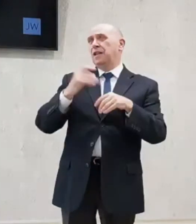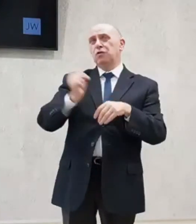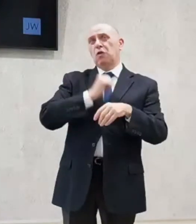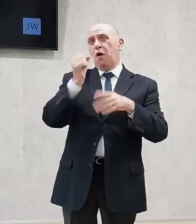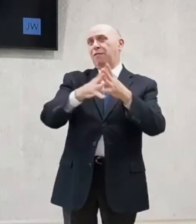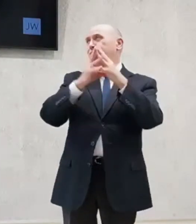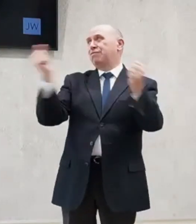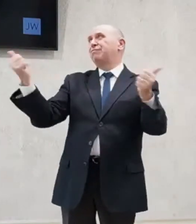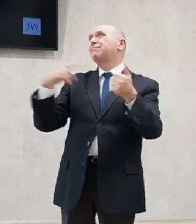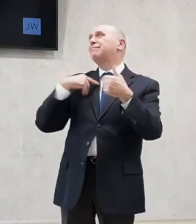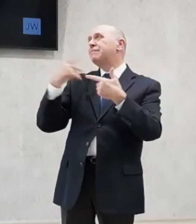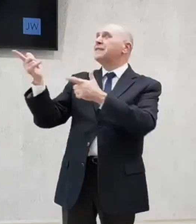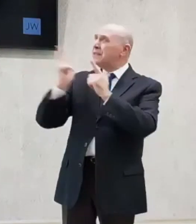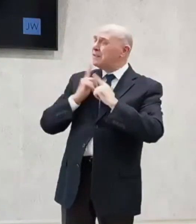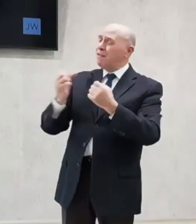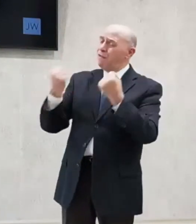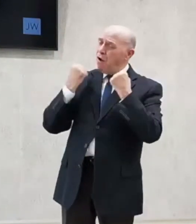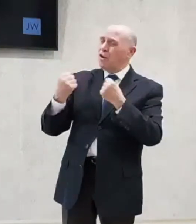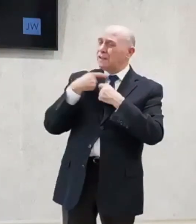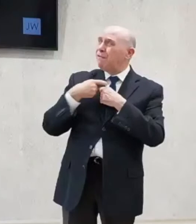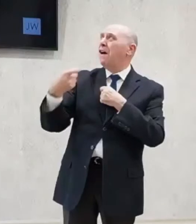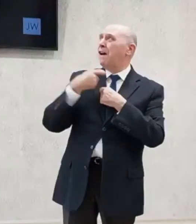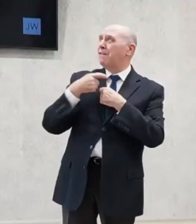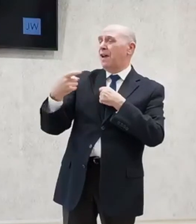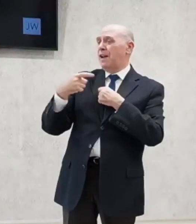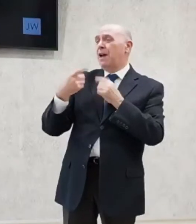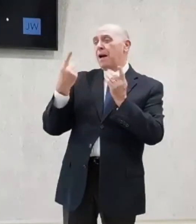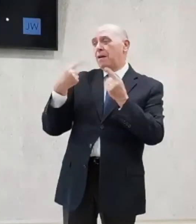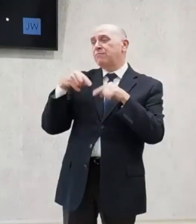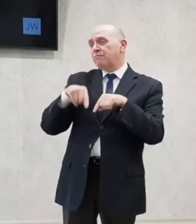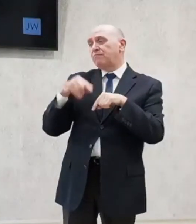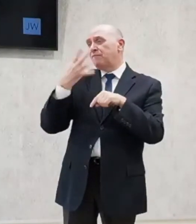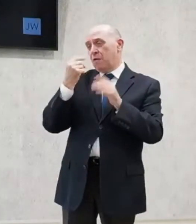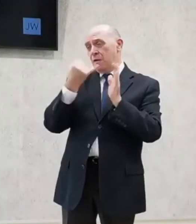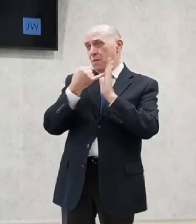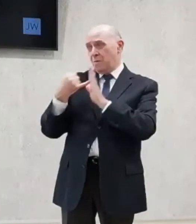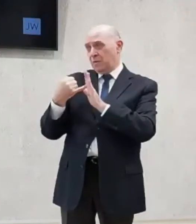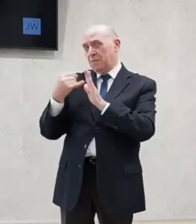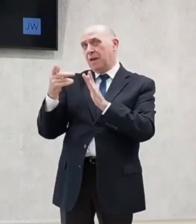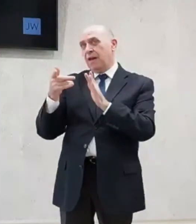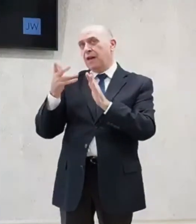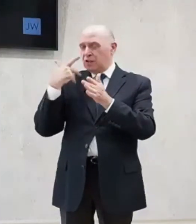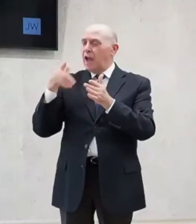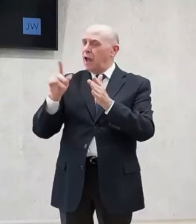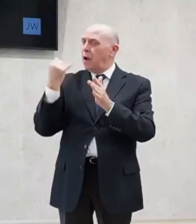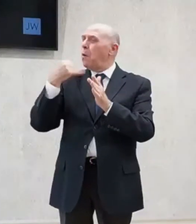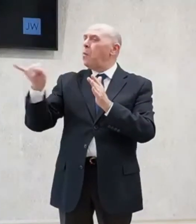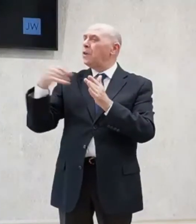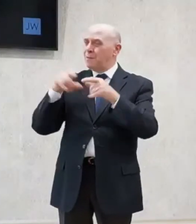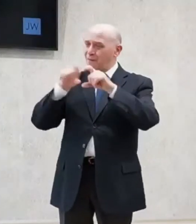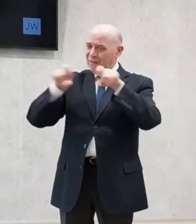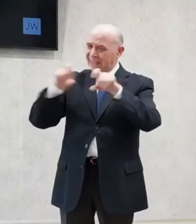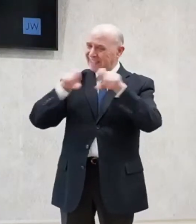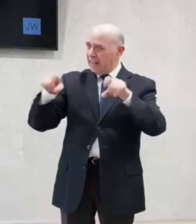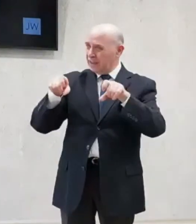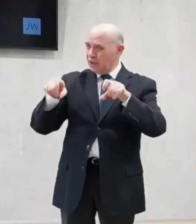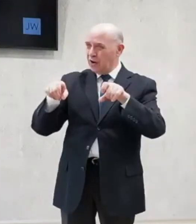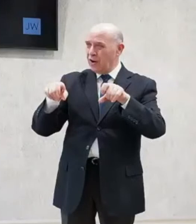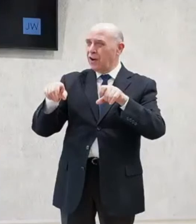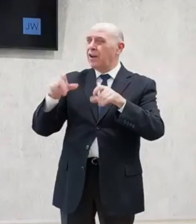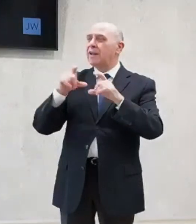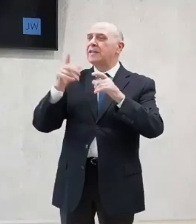sofferenze a riguardo concludiamo leggiamo non concludiamo leggiamo un ultimo versetto quello del salmo